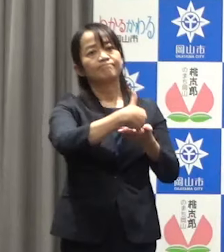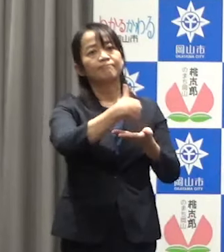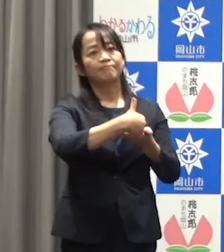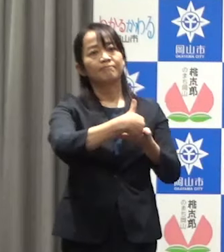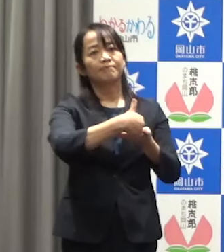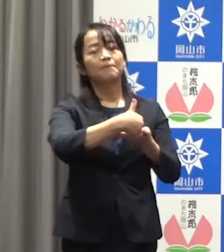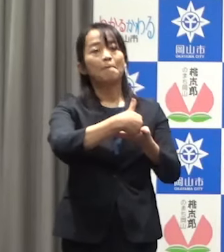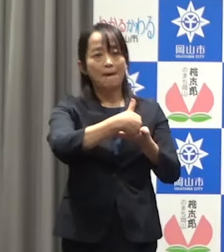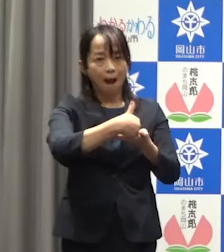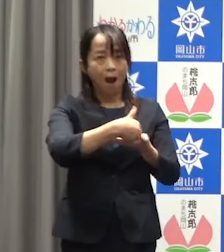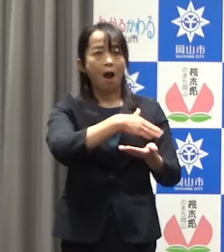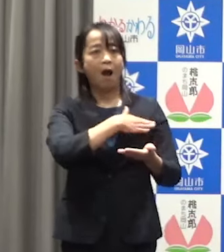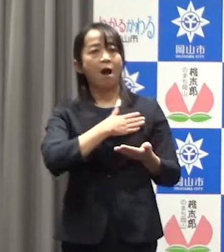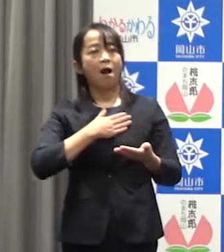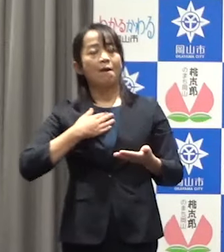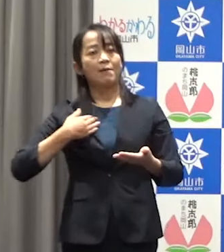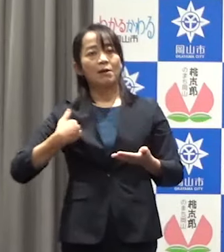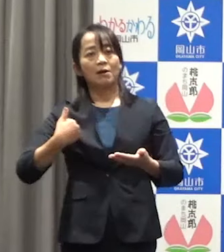我々も